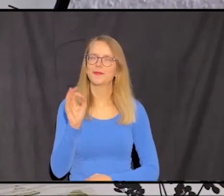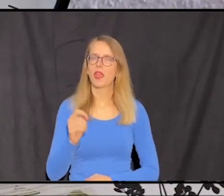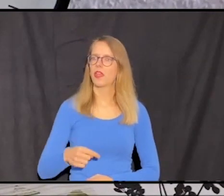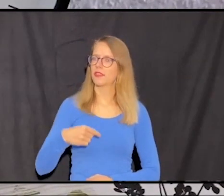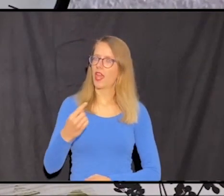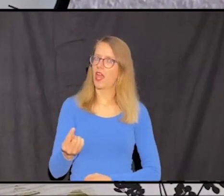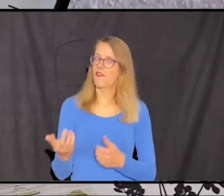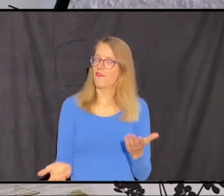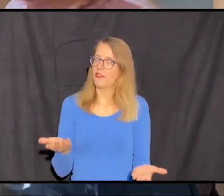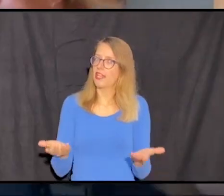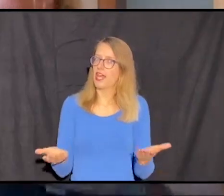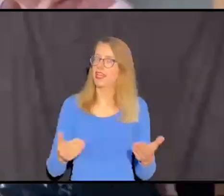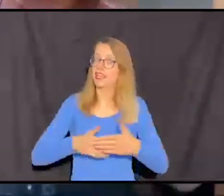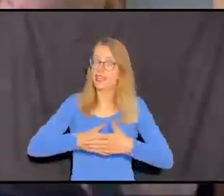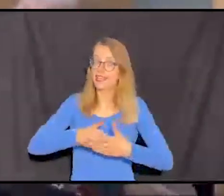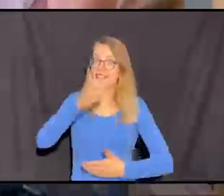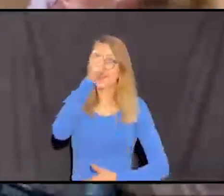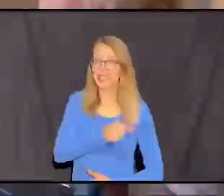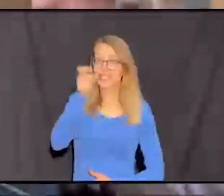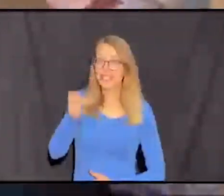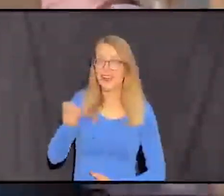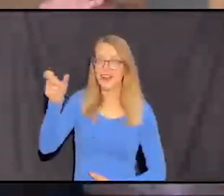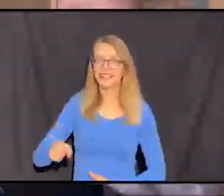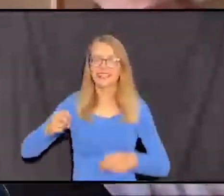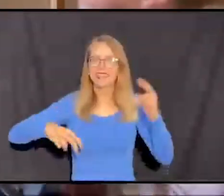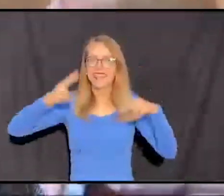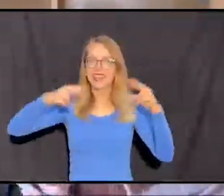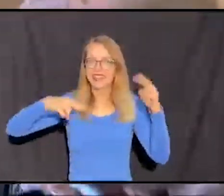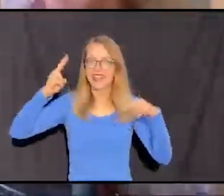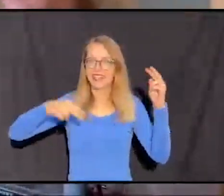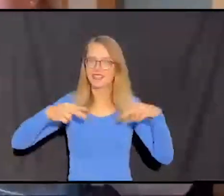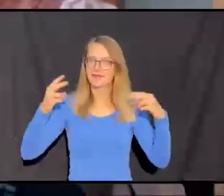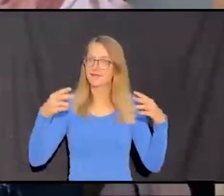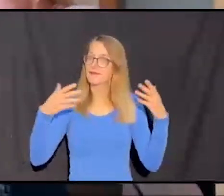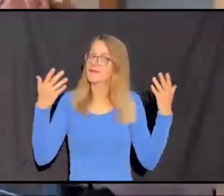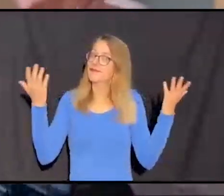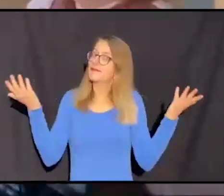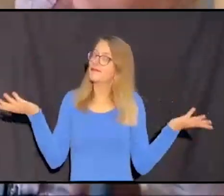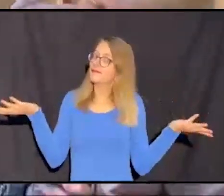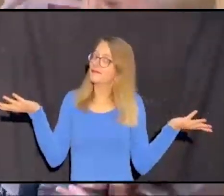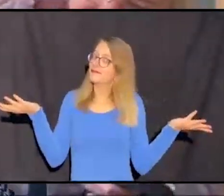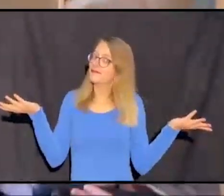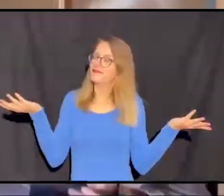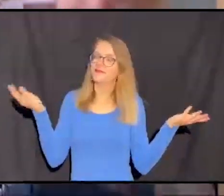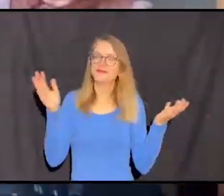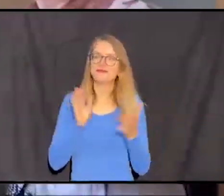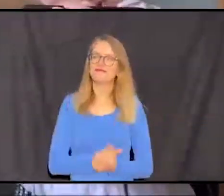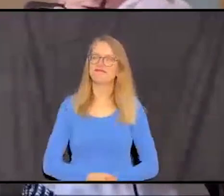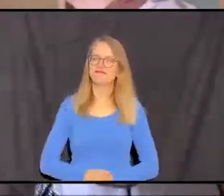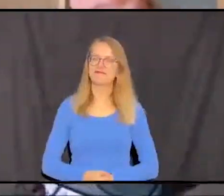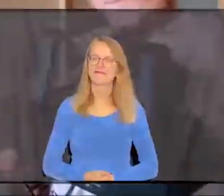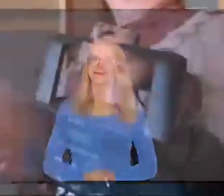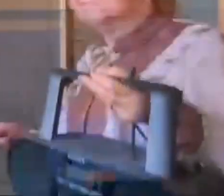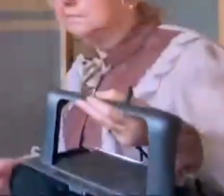auch wenn die uhrzeit passt muss man es ja nicht übertreiben partys bei zimmerlautstärke bringen wäre ich ganz neue